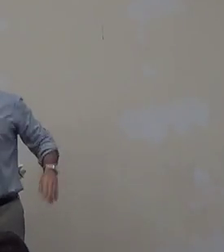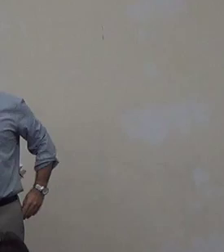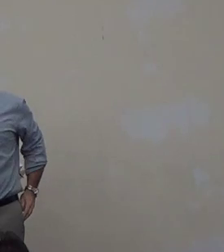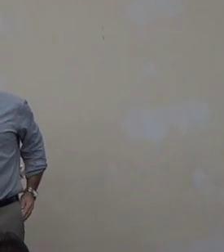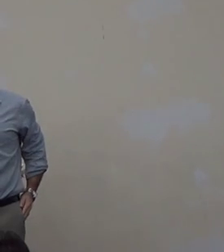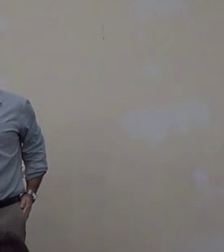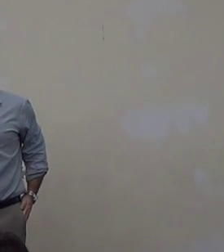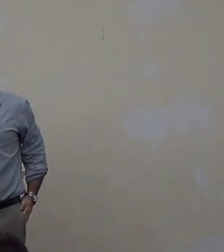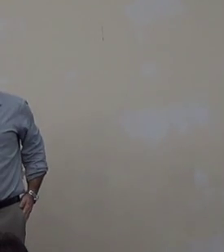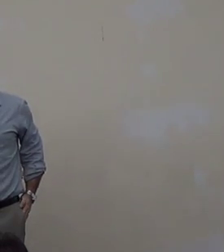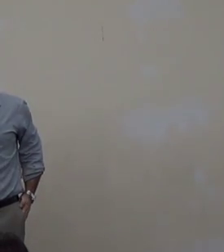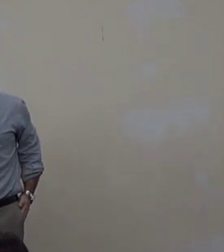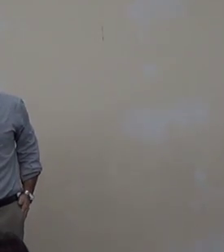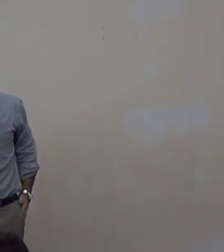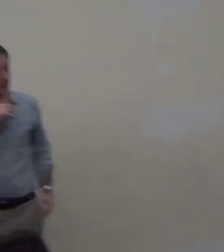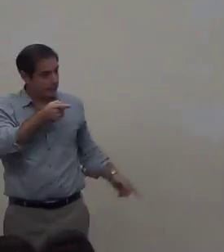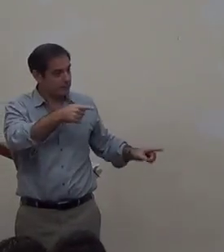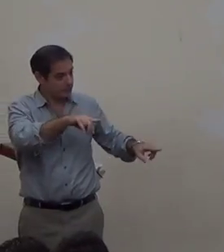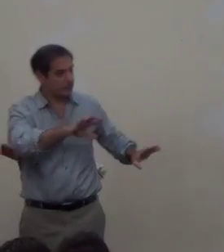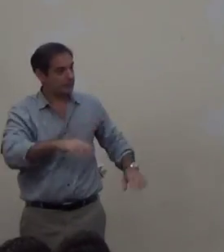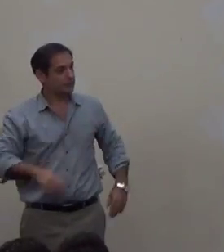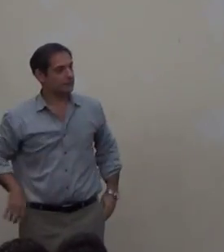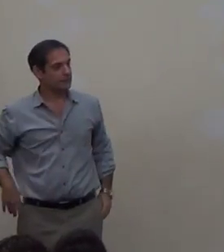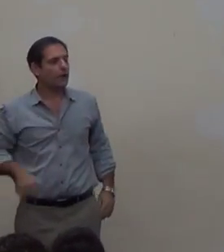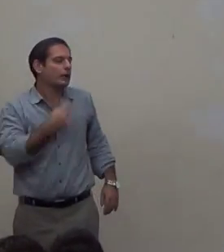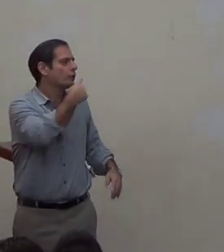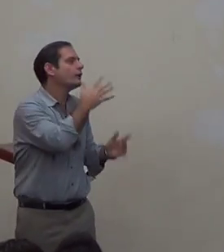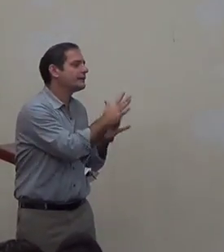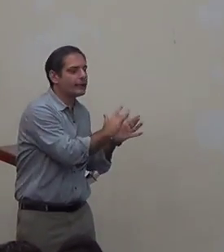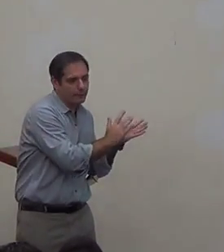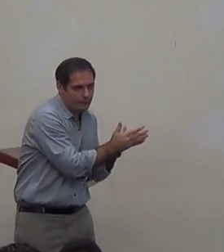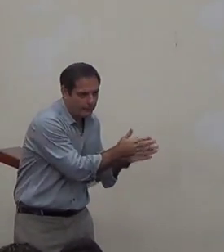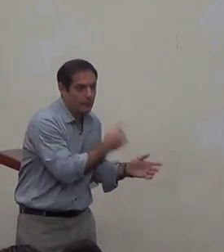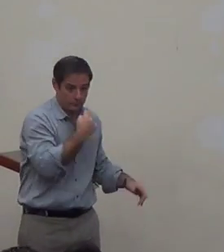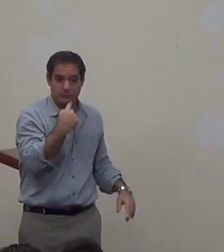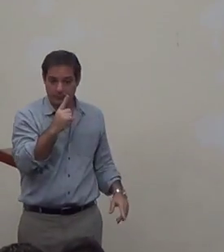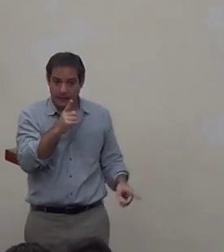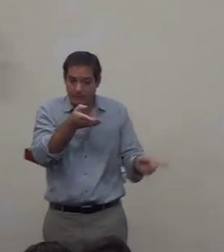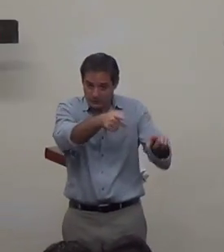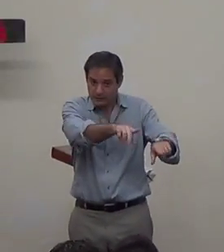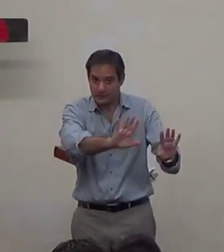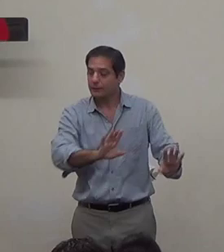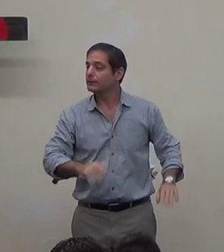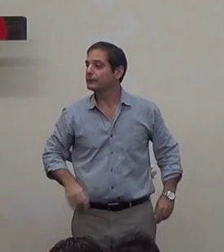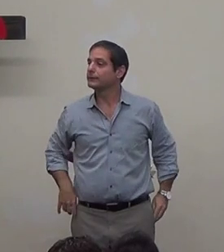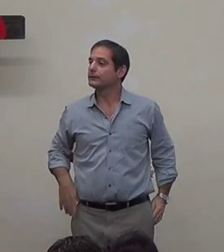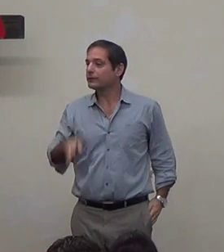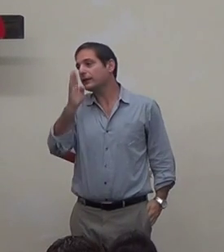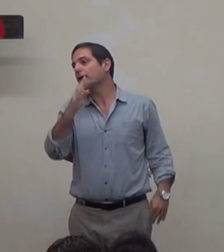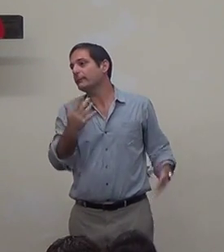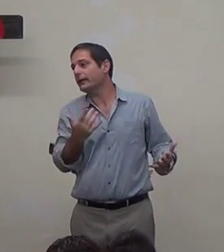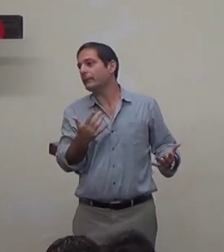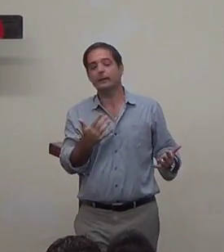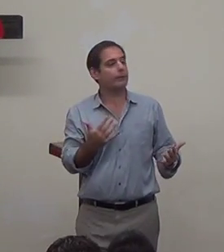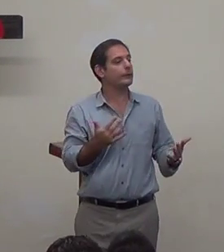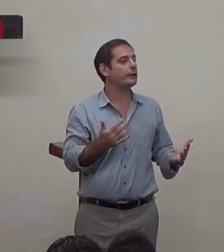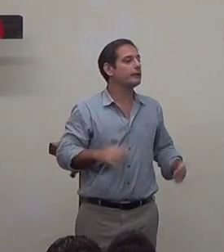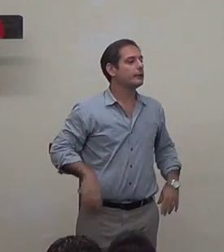pensar. ¿De verdad? ¿Pero qué pasa? No dice la Biblia, pero de verdad pasó así. Entonces